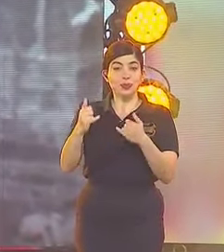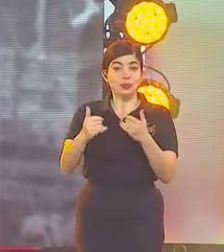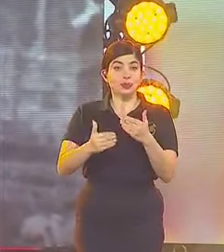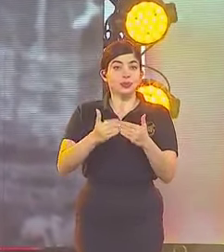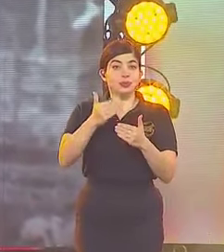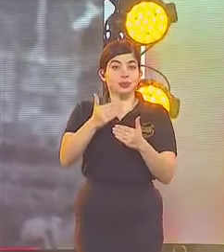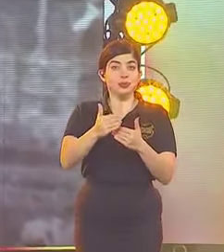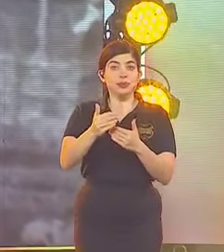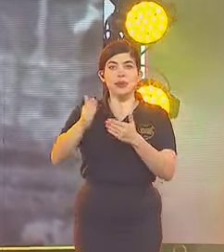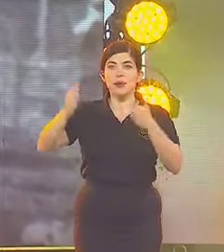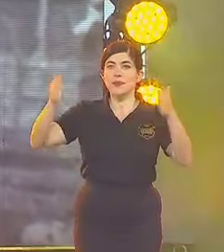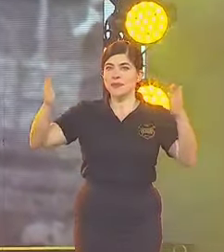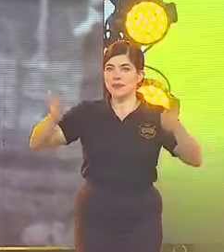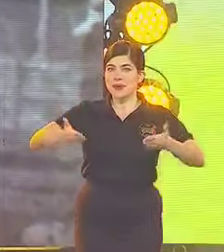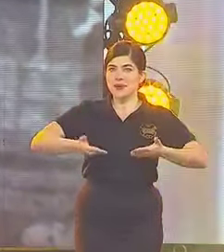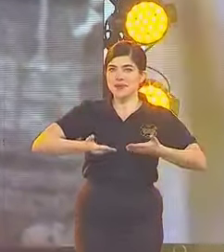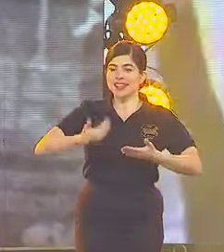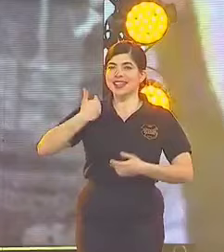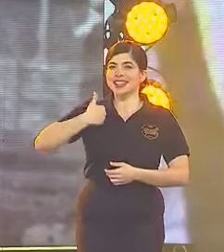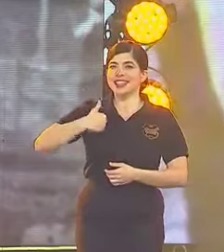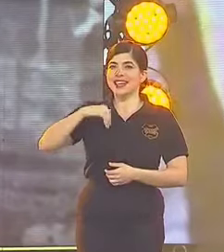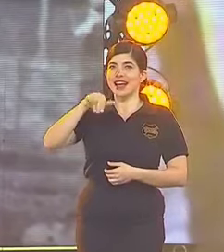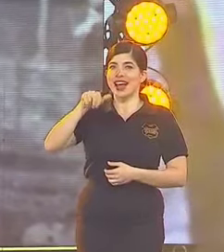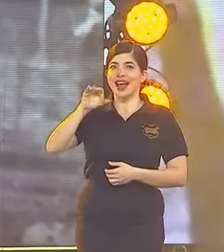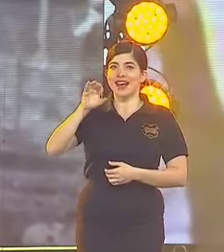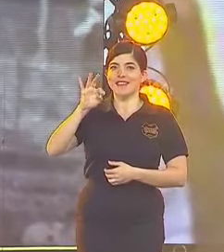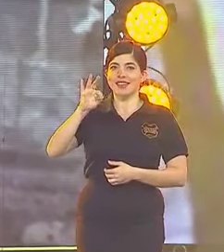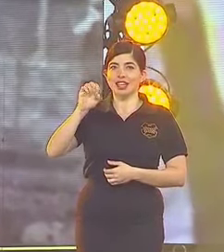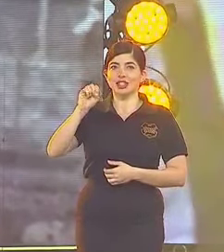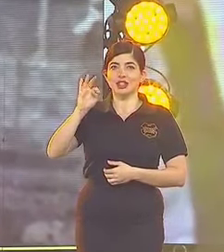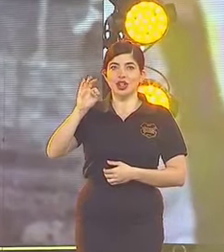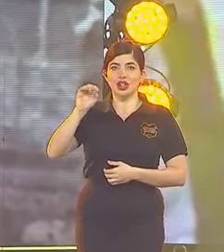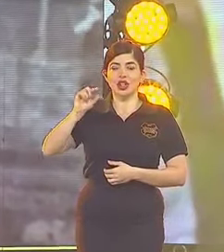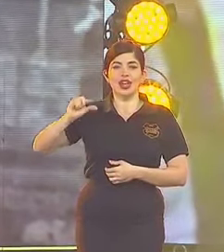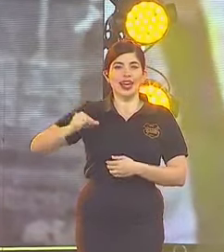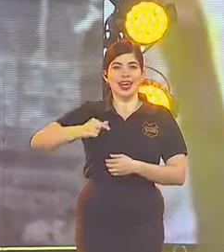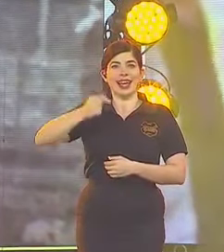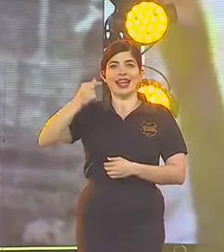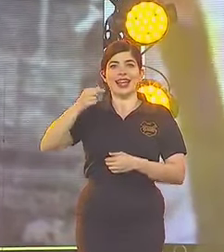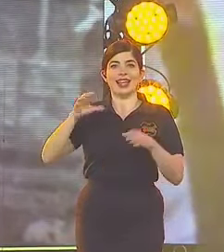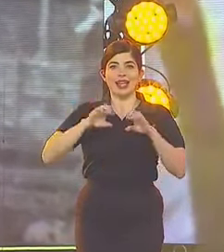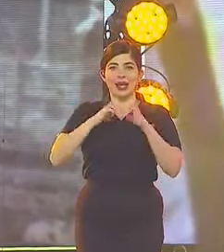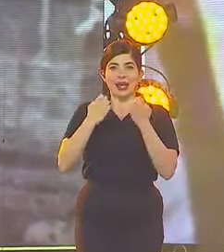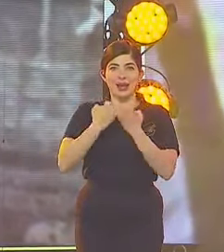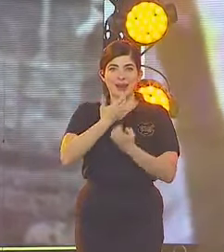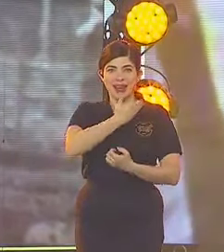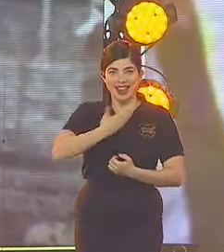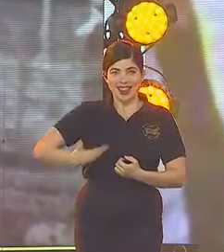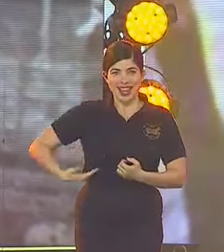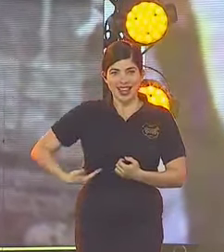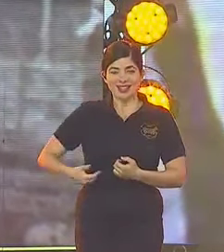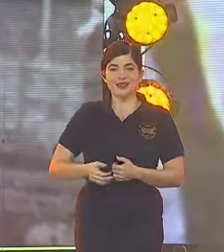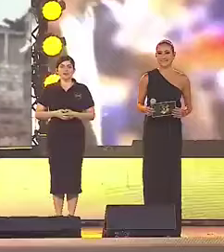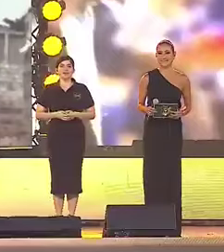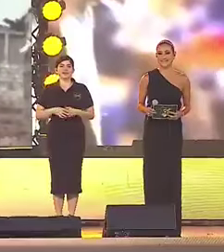Seguidamente le damos la bienvenida al señor Jafet Soto Molina, gerente general del Club Sport Herediano.